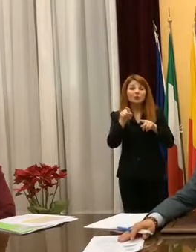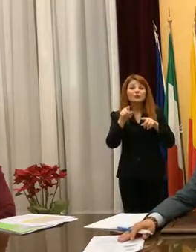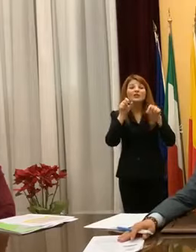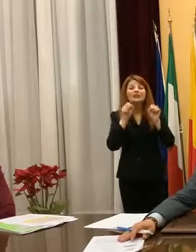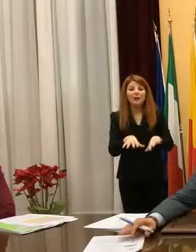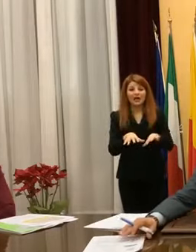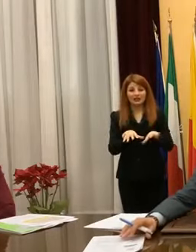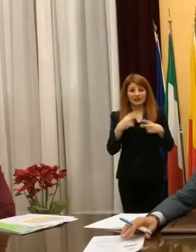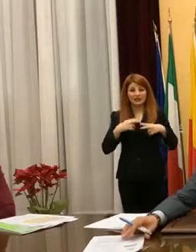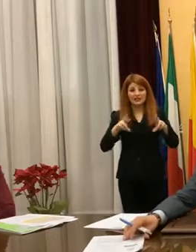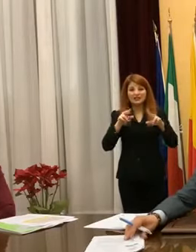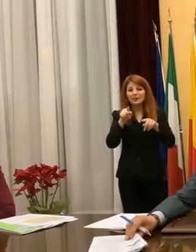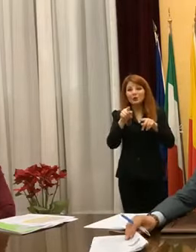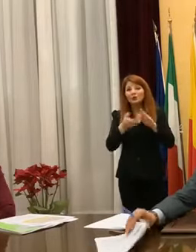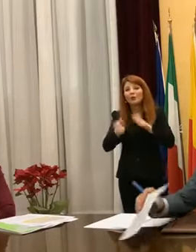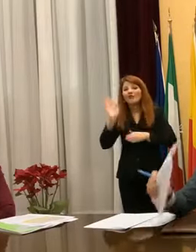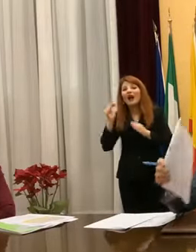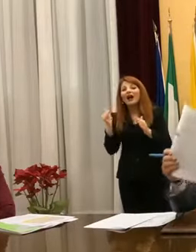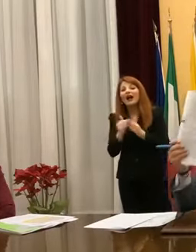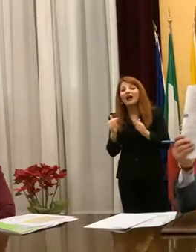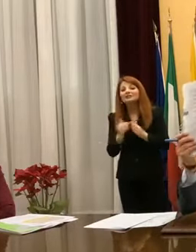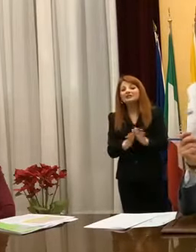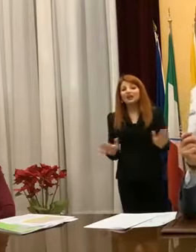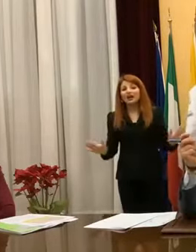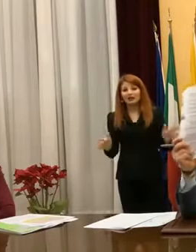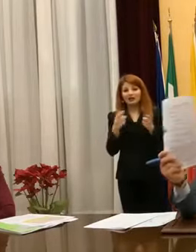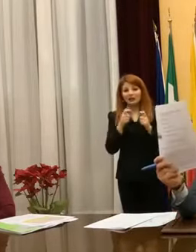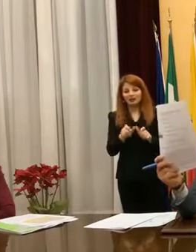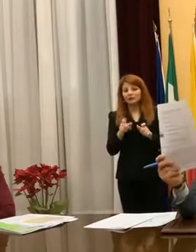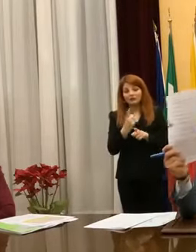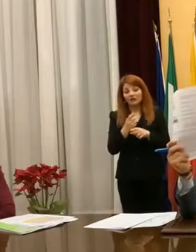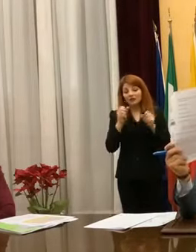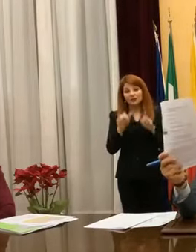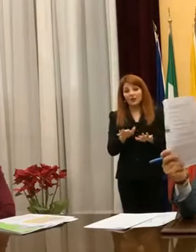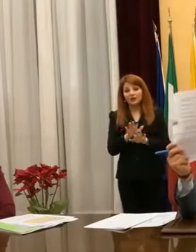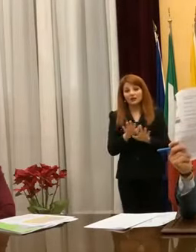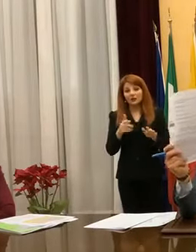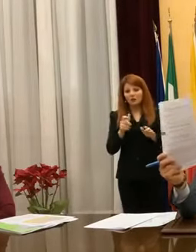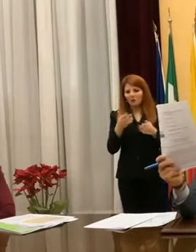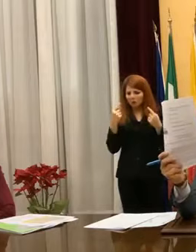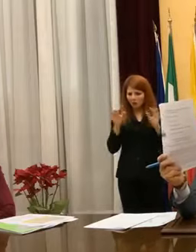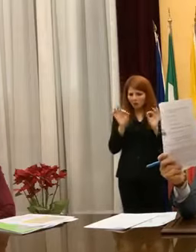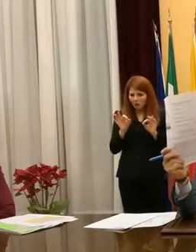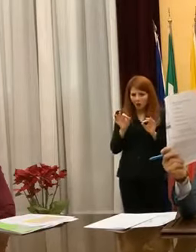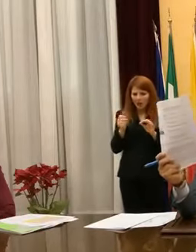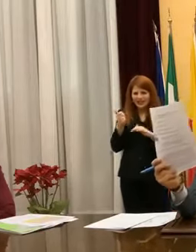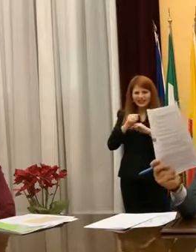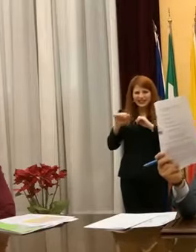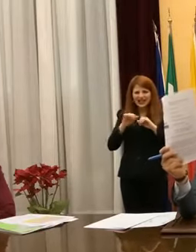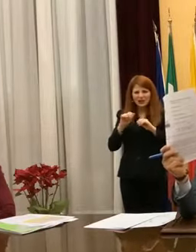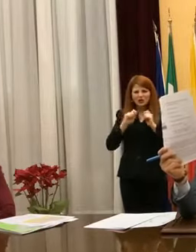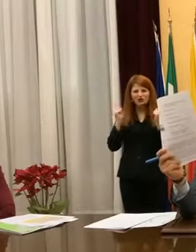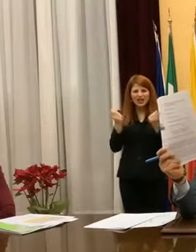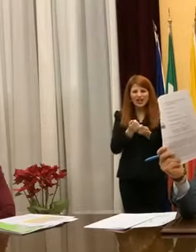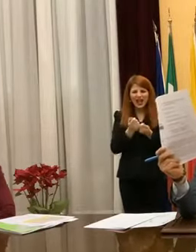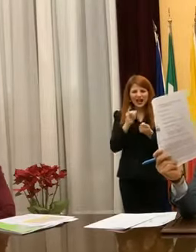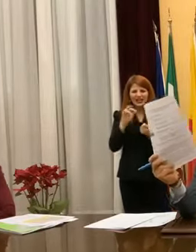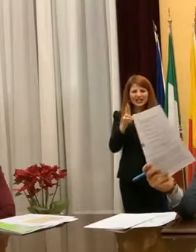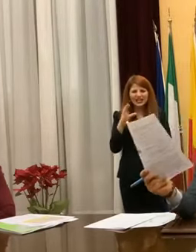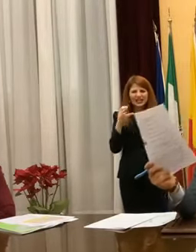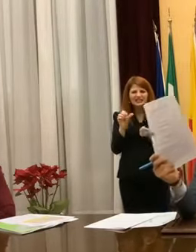caso, perché non si può avere un direttore generale dell'IRCCS, che gestisce quindi anche